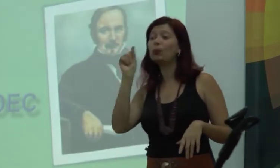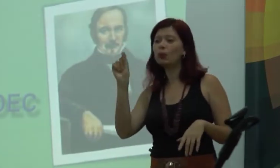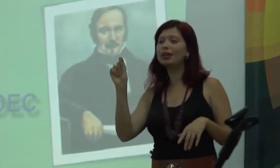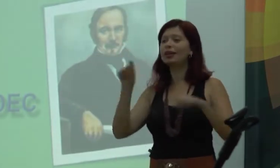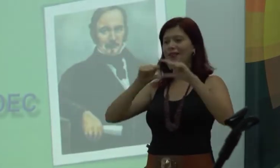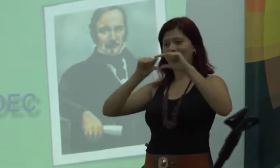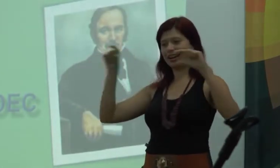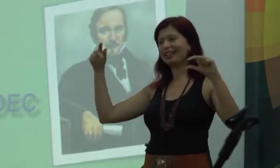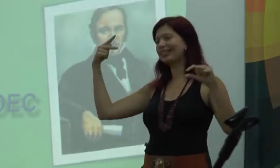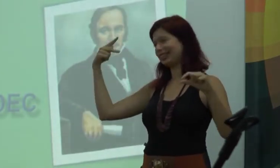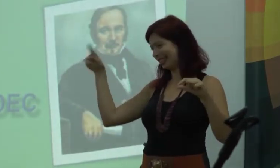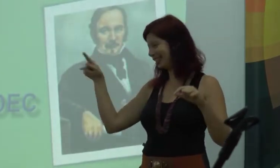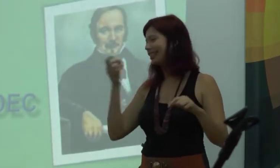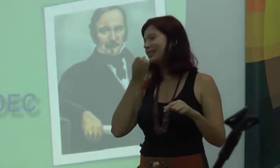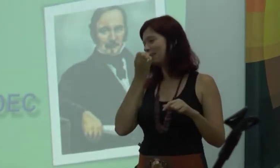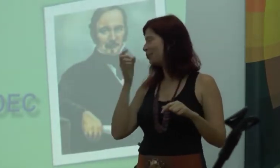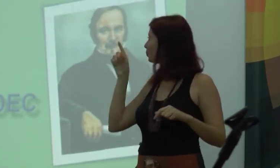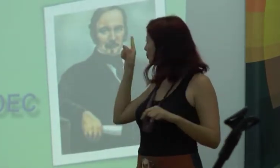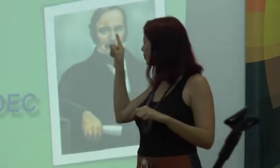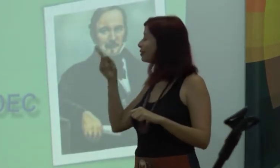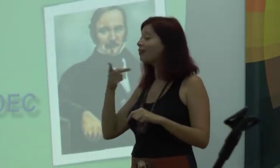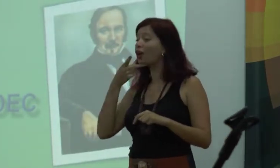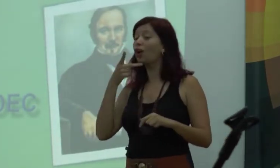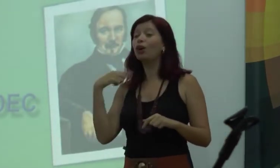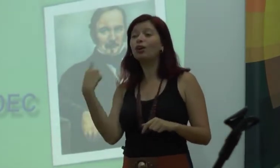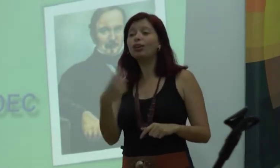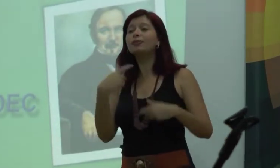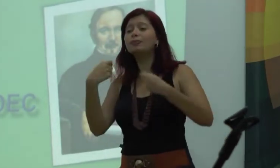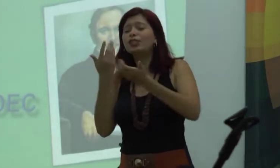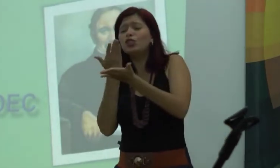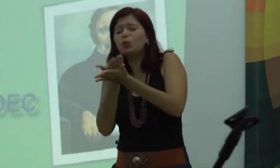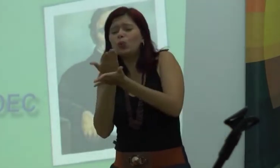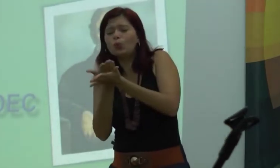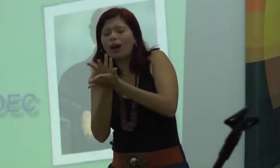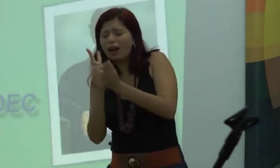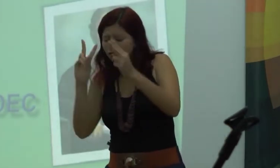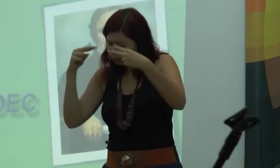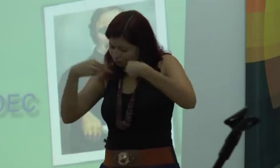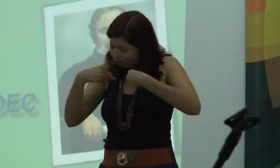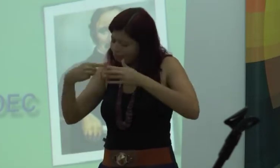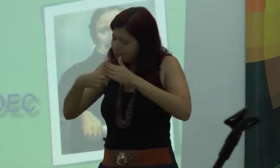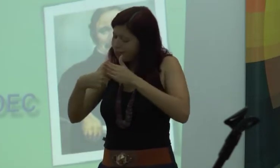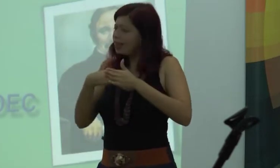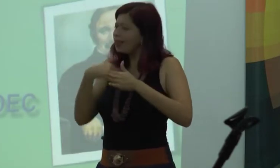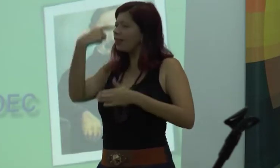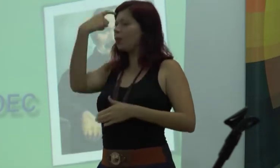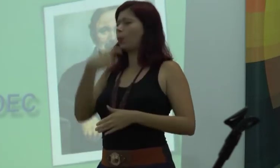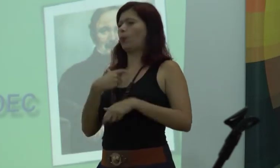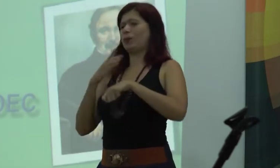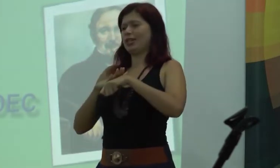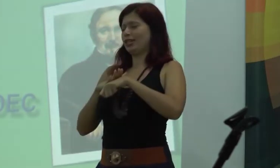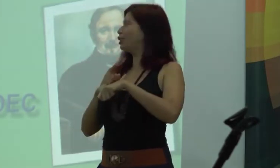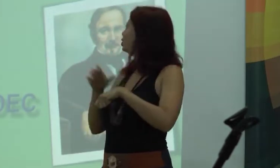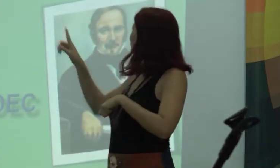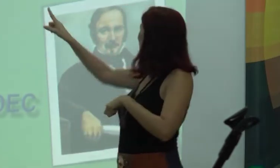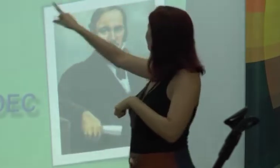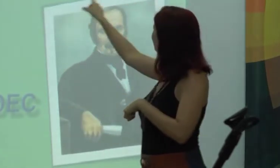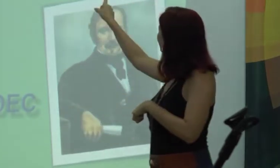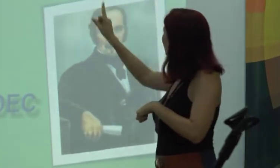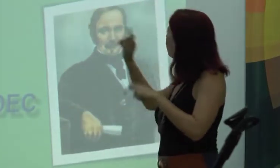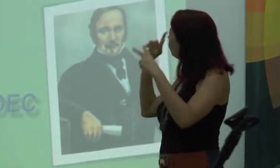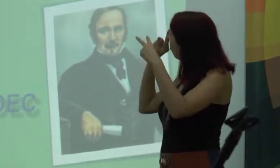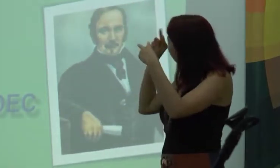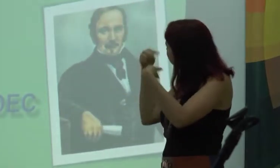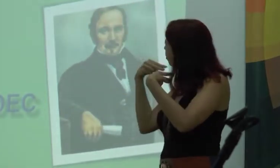E essa frase é muito importante que Kardec coloca, que nós precisamos estudar a nós mesmos,